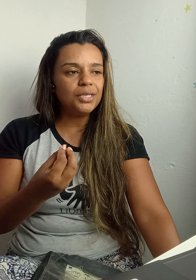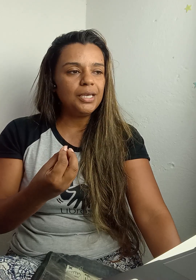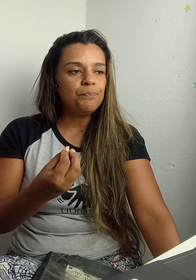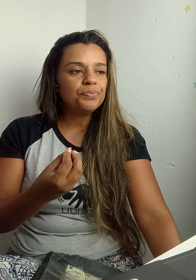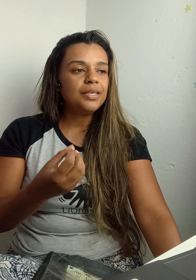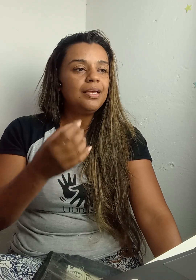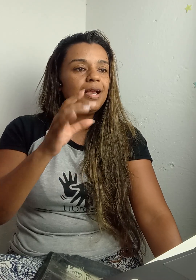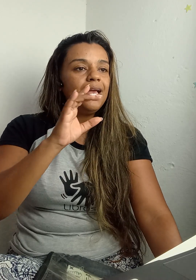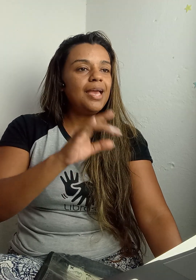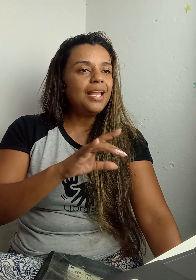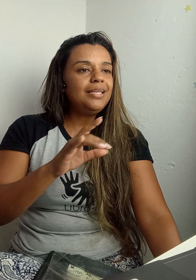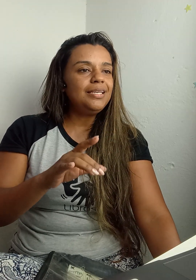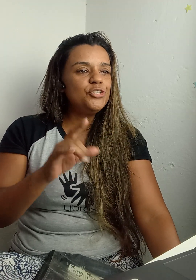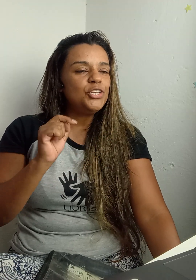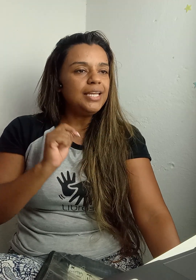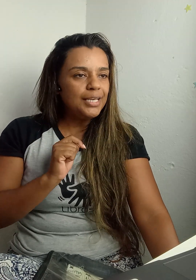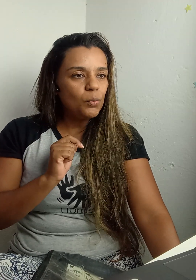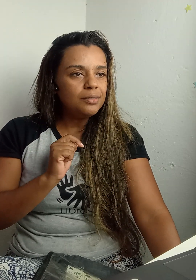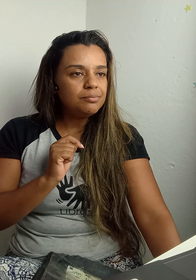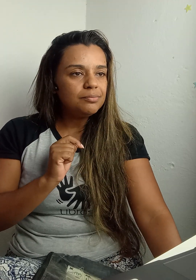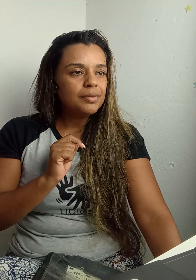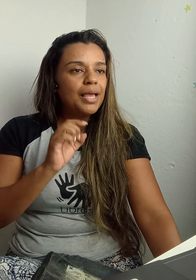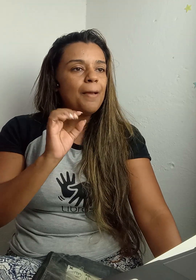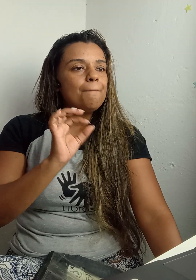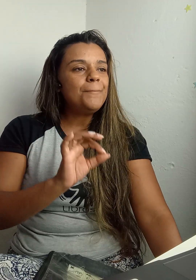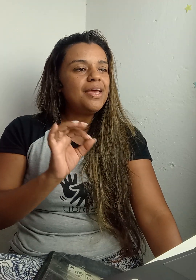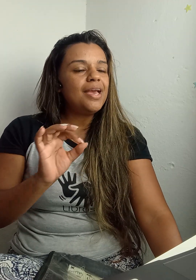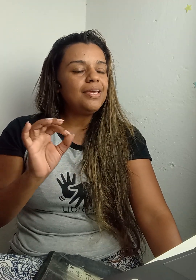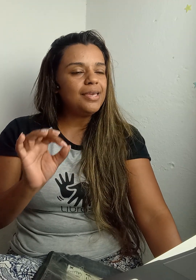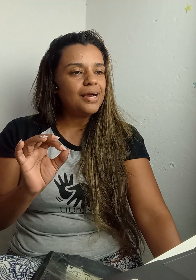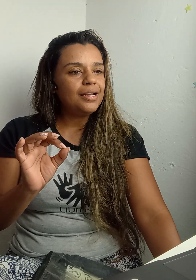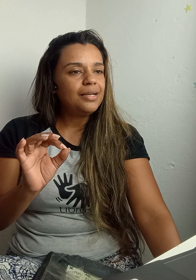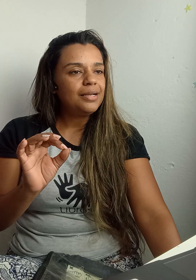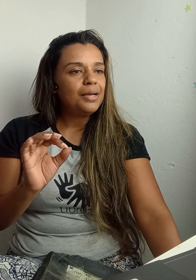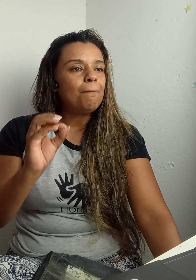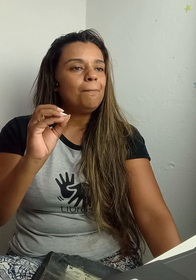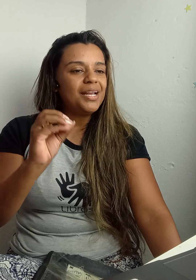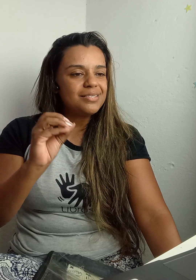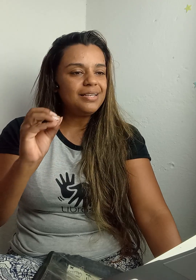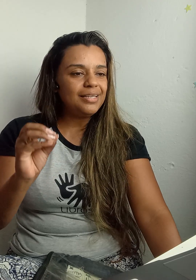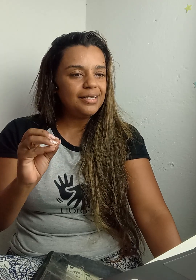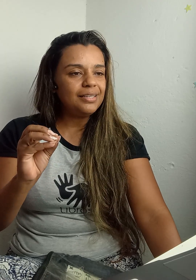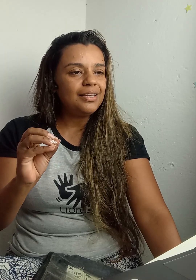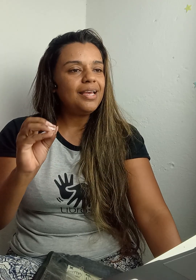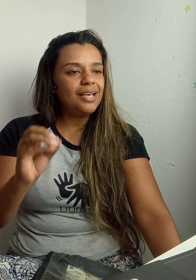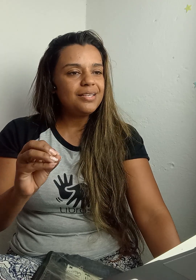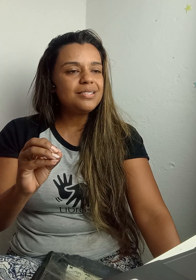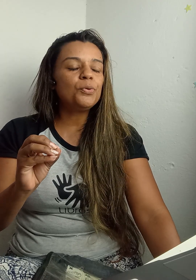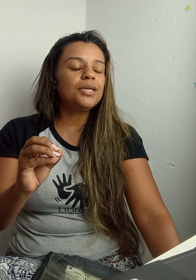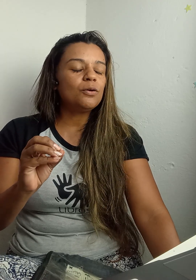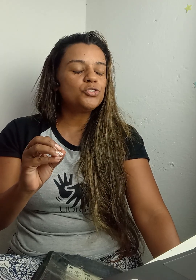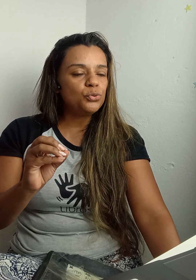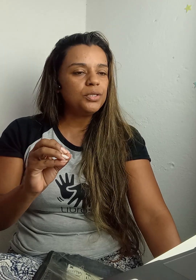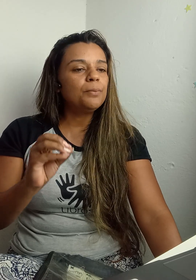quê? LI de língua, BRA, brasileira, S porque é constituída